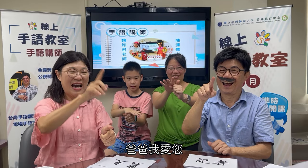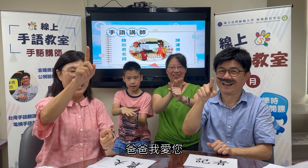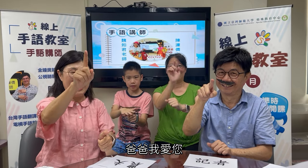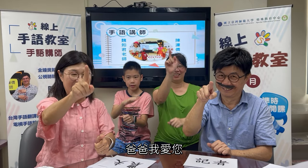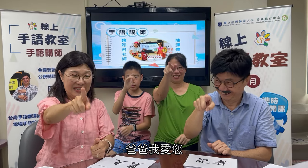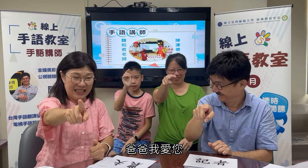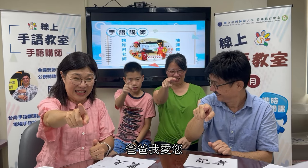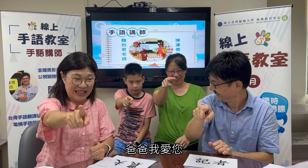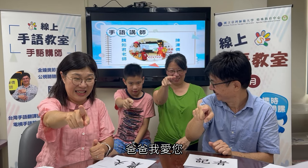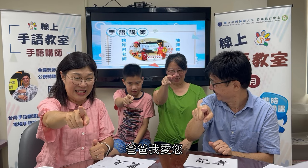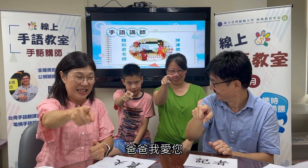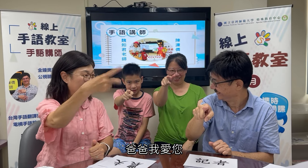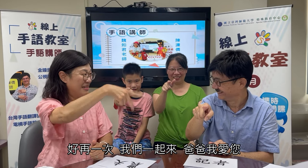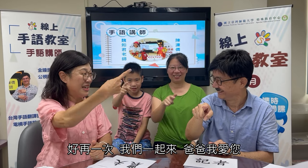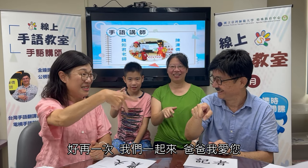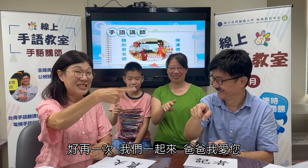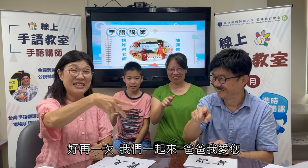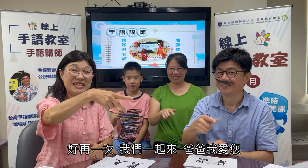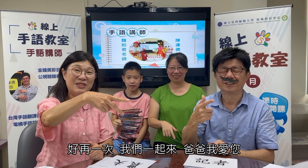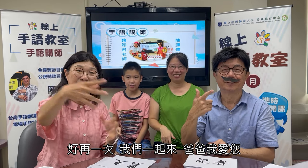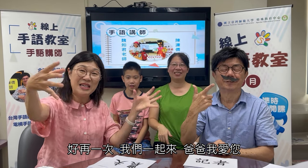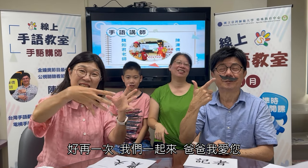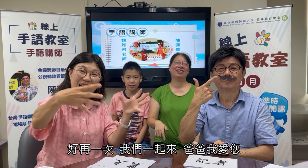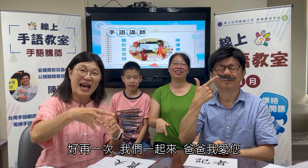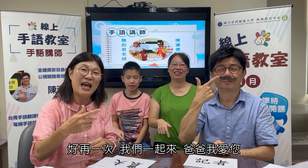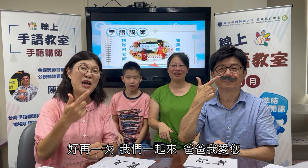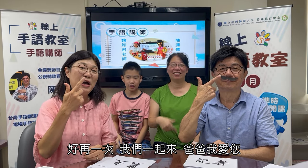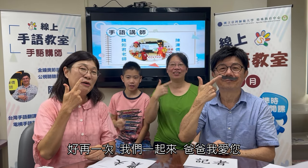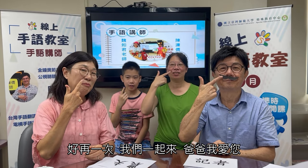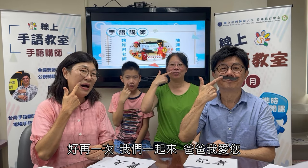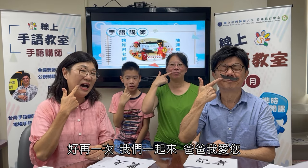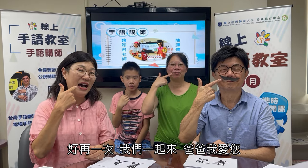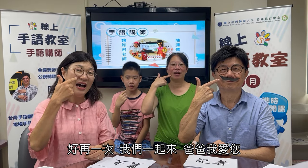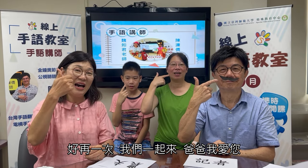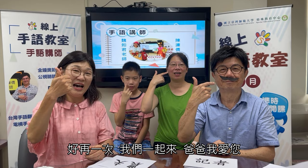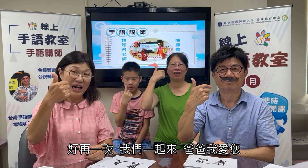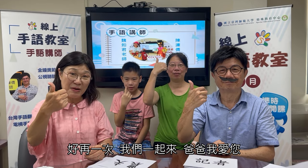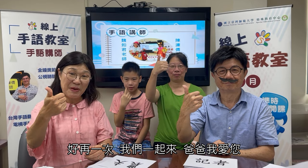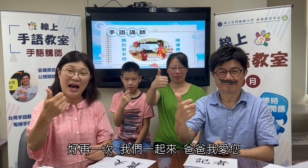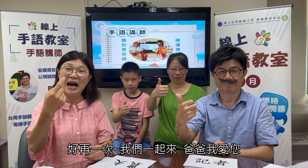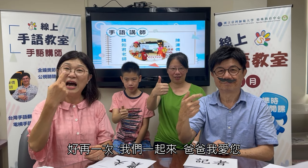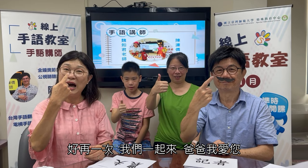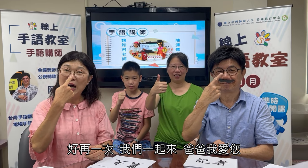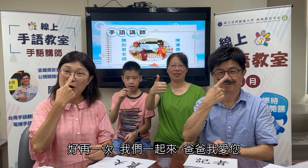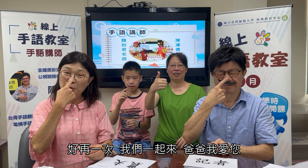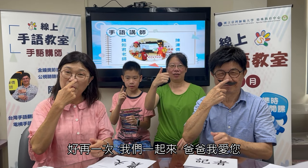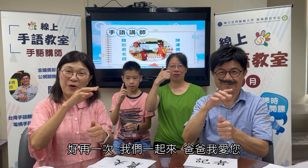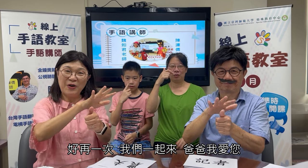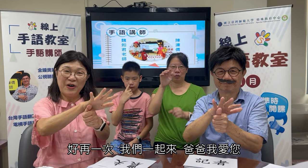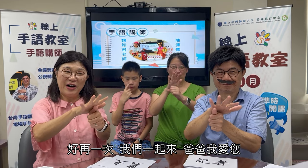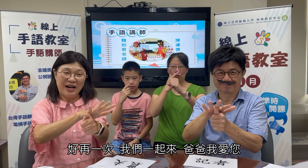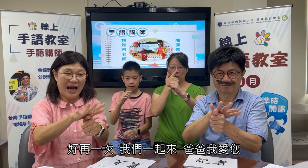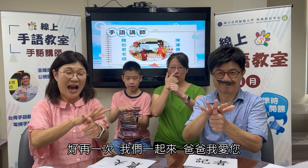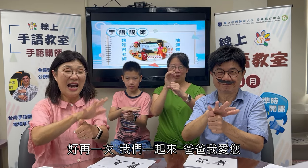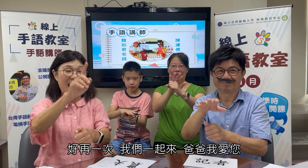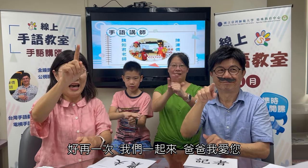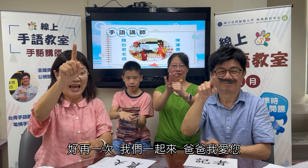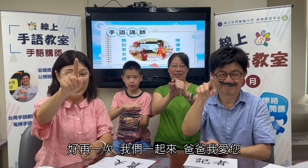爱你。好，再一次，我们一起来。爸爸，我爱你。